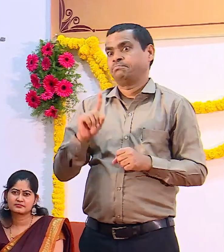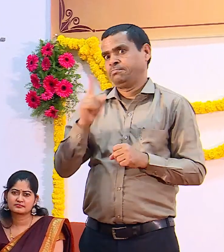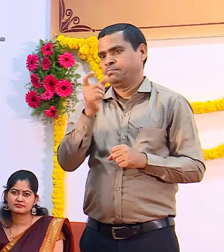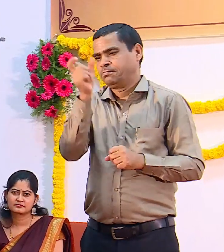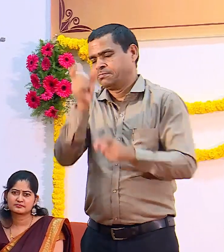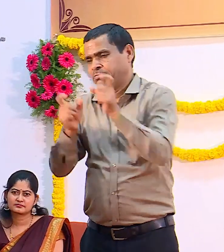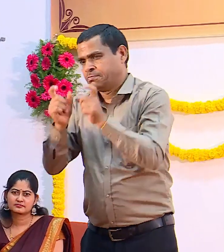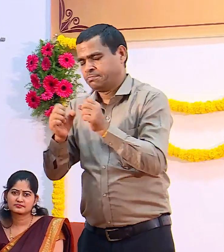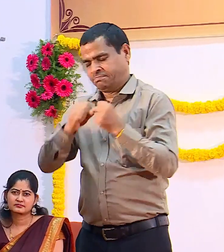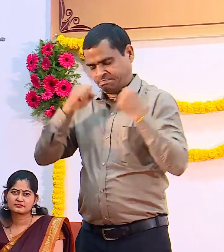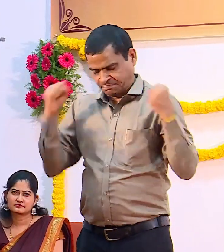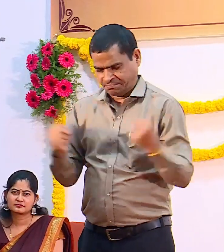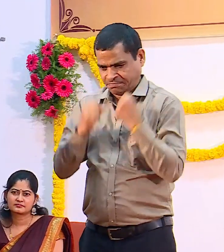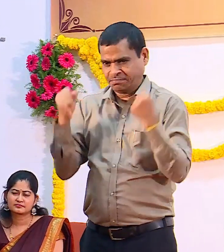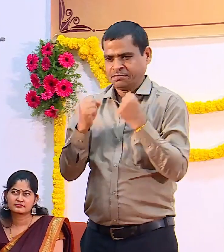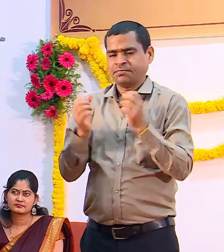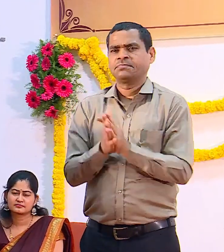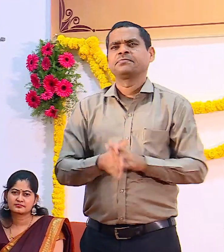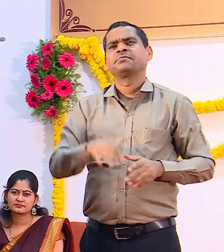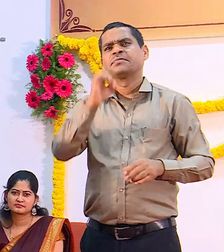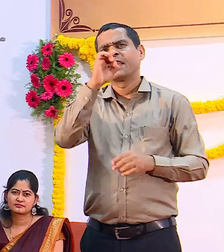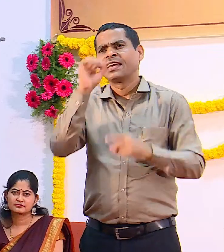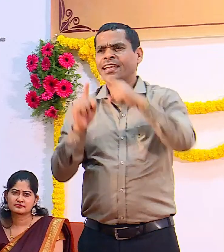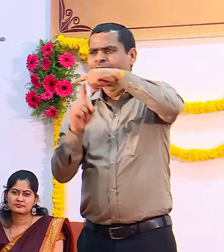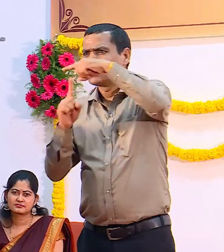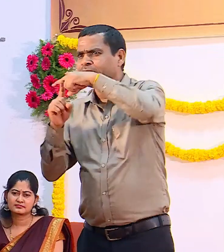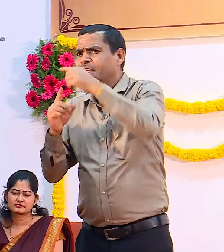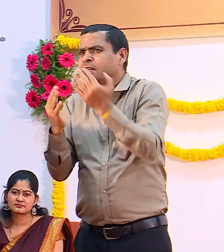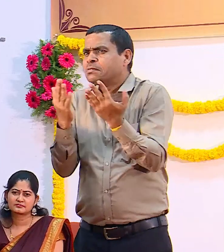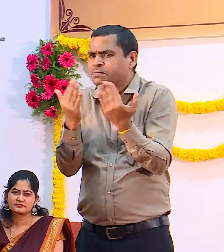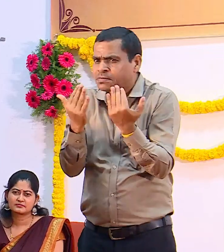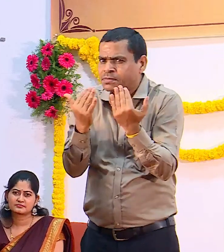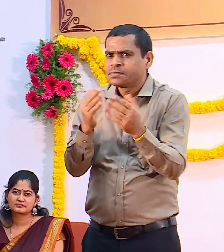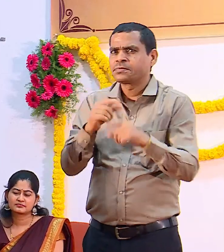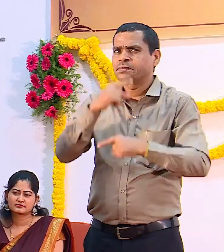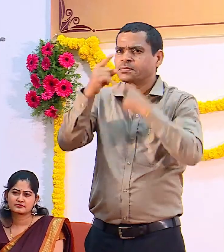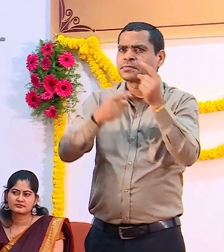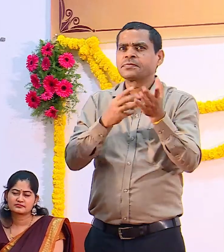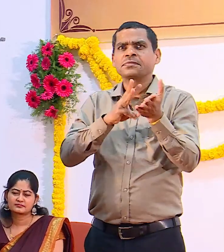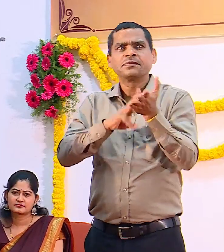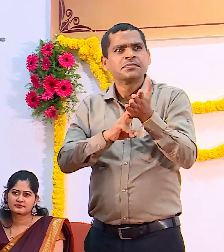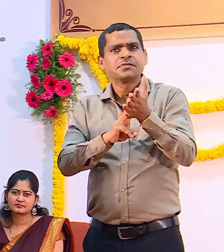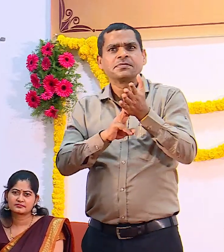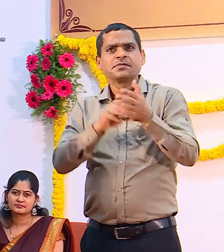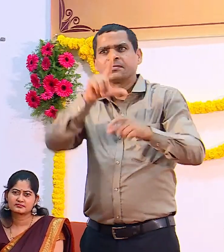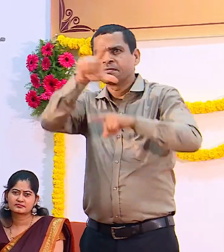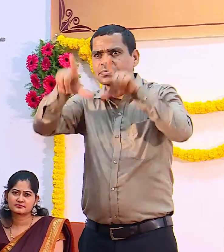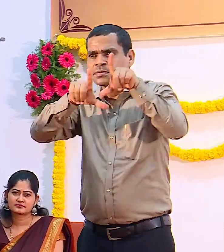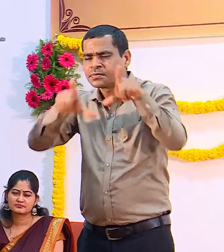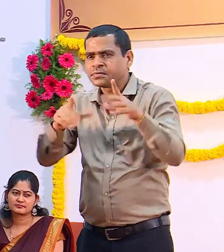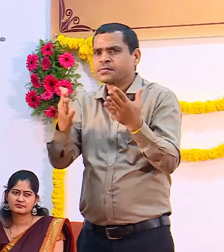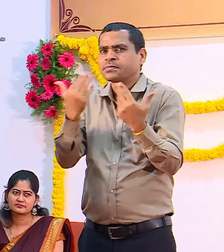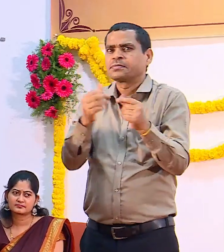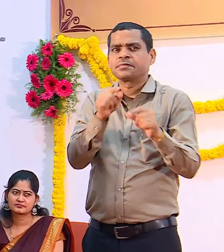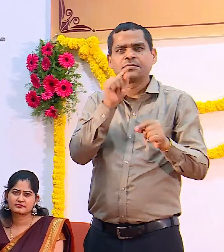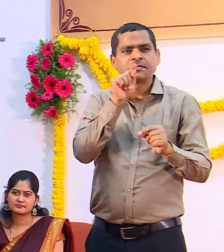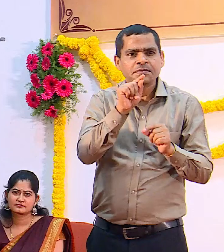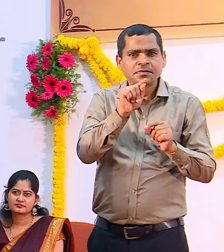करते थे और कुछ लोग अब जैसे OTT आ गया है तो उसमें पॉसिबल भी है क्योंकि हम जो है मल्टीलिंगुअल उसके अंदर हम जो है ऑप्शंस